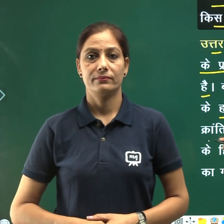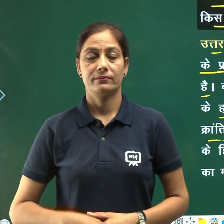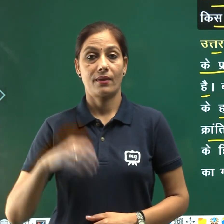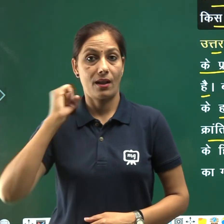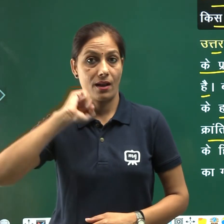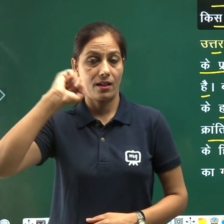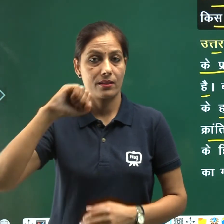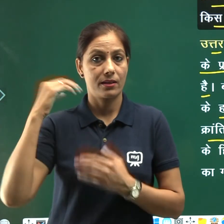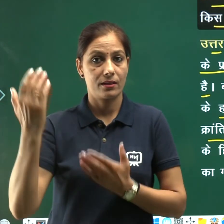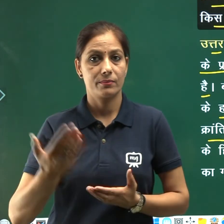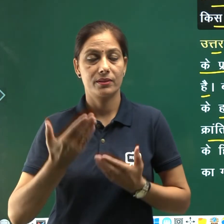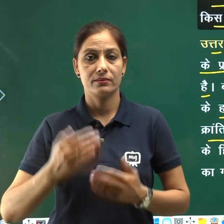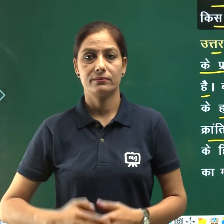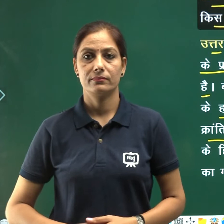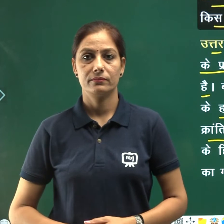क्रांति का आगमन